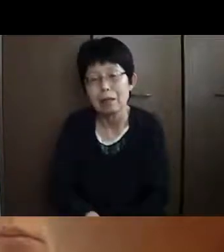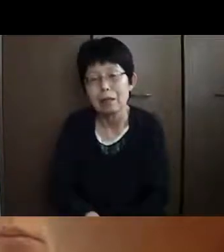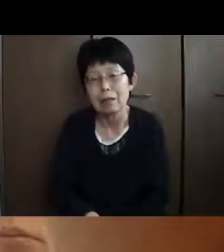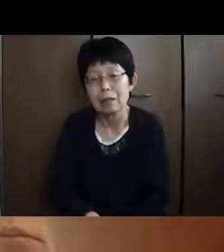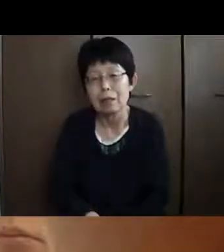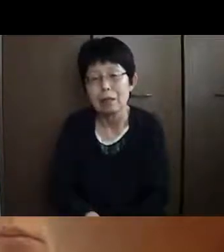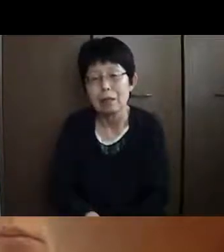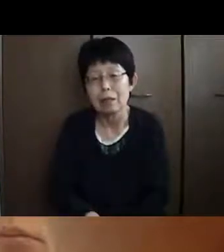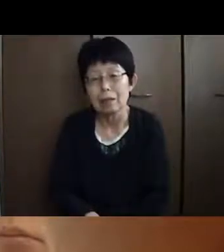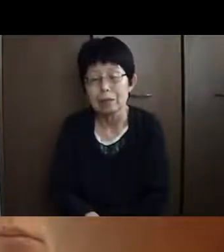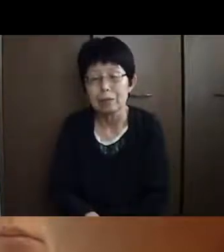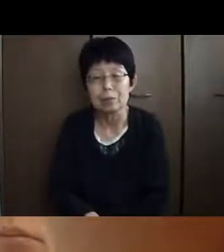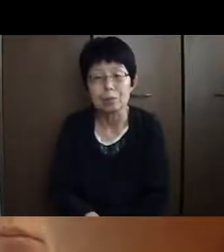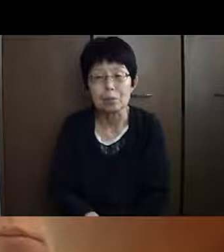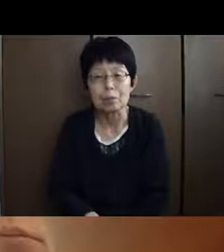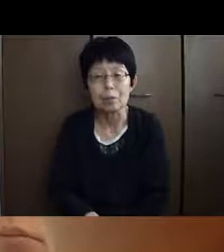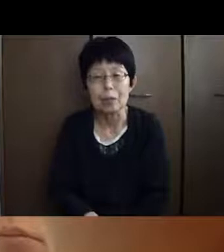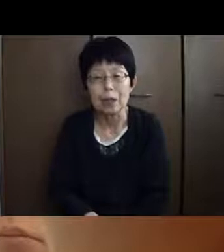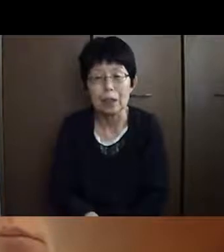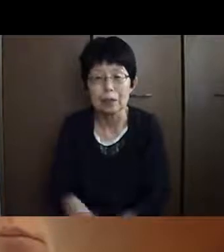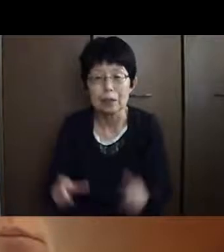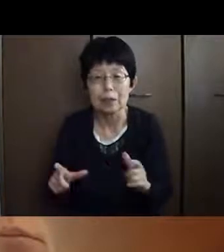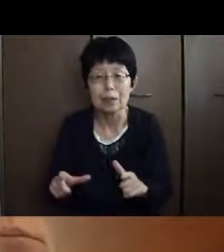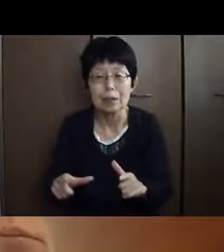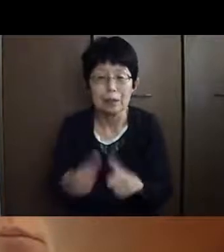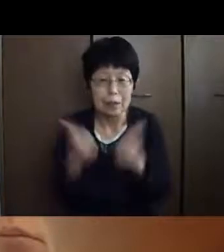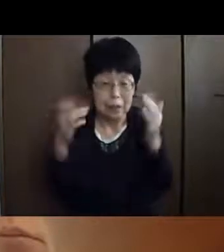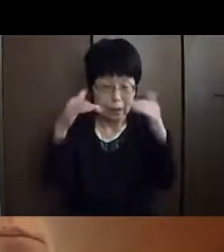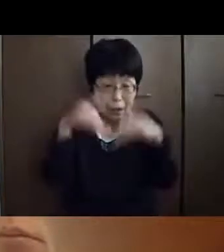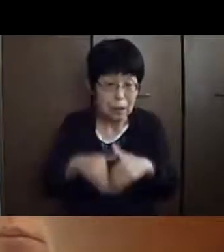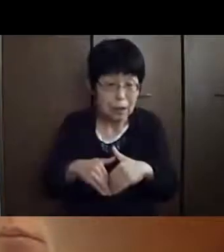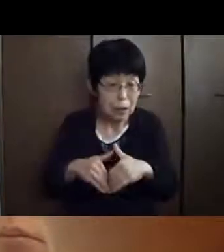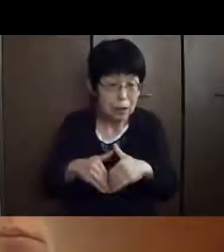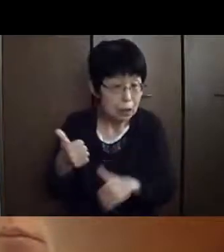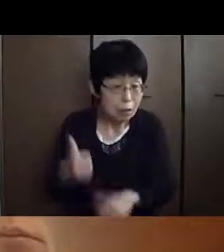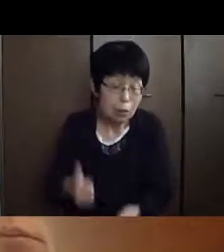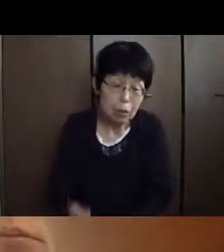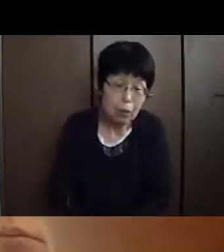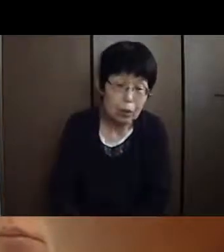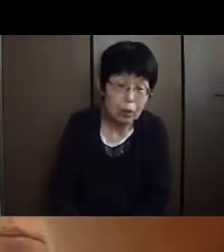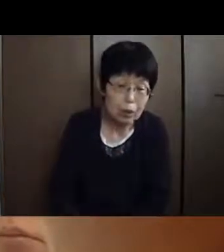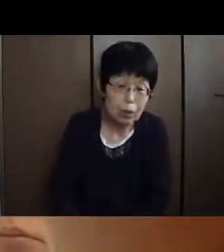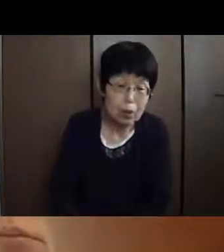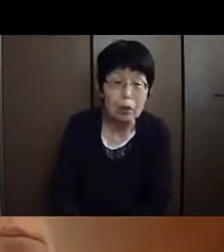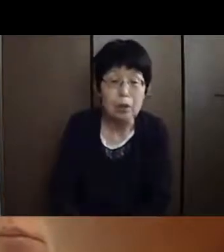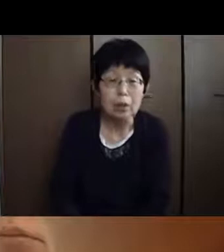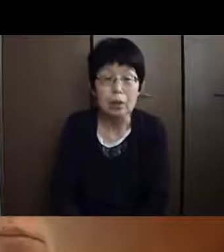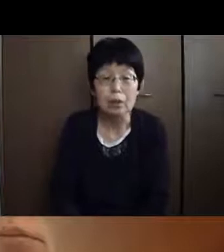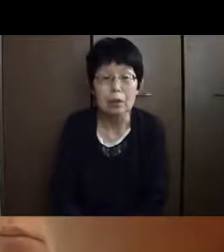北谷さんあれですよね、多分スピーカービューにしてみてる感じです、ね、 いやいやいや、ギャラリービューで見て ます。じゃあ樋口さん見えてます？ うん、